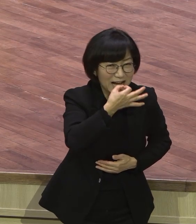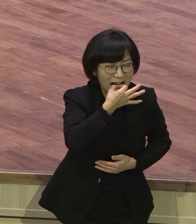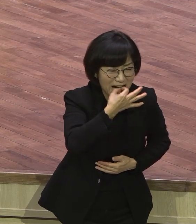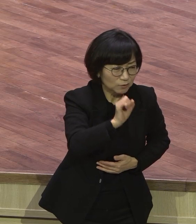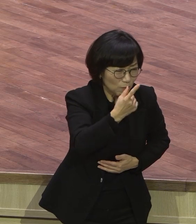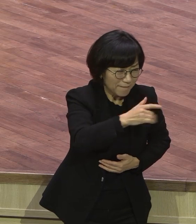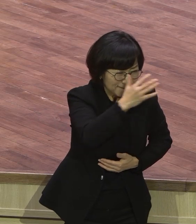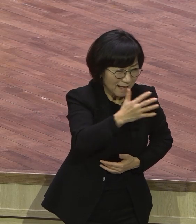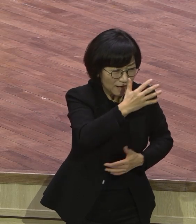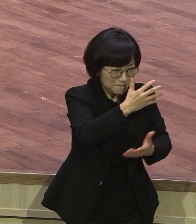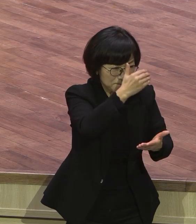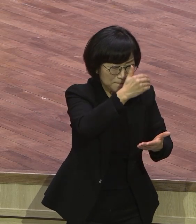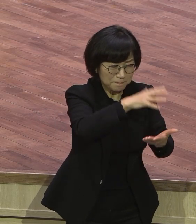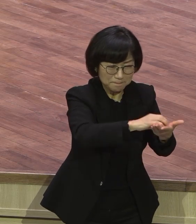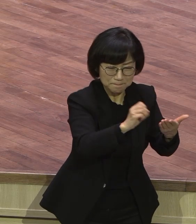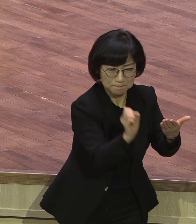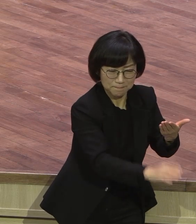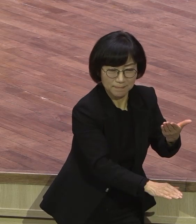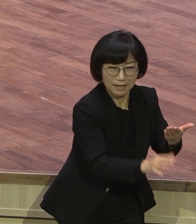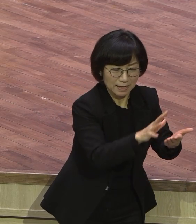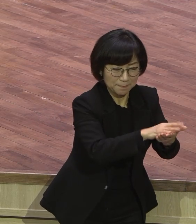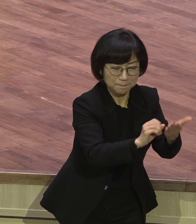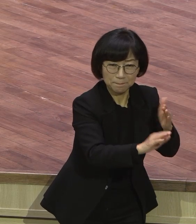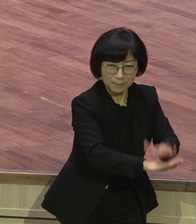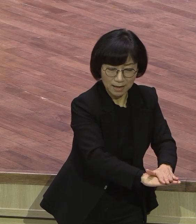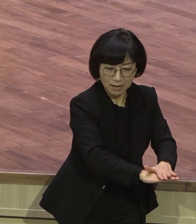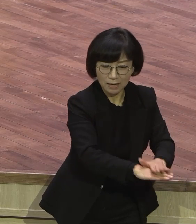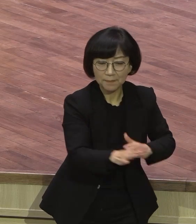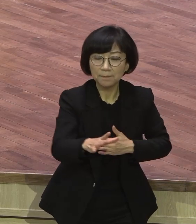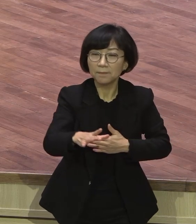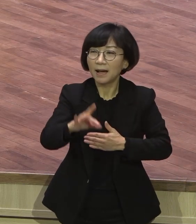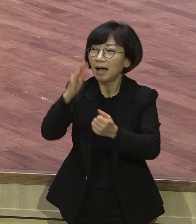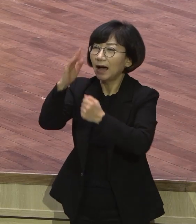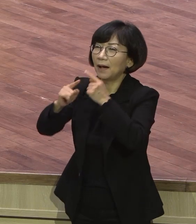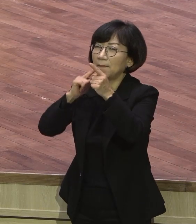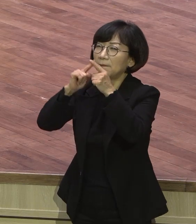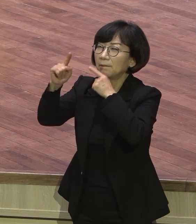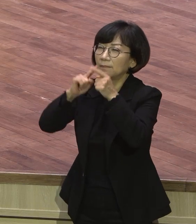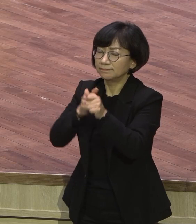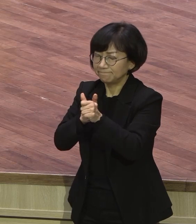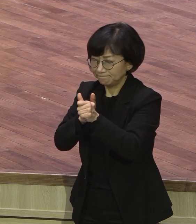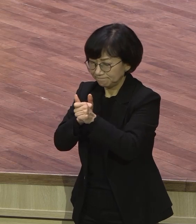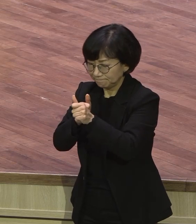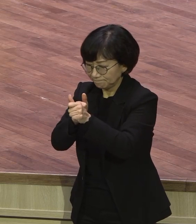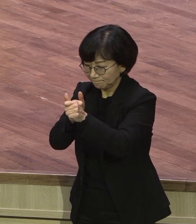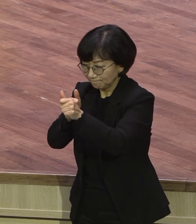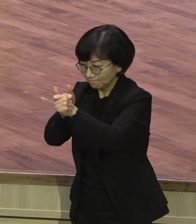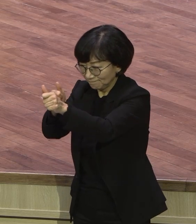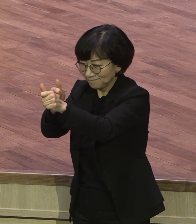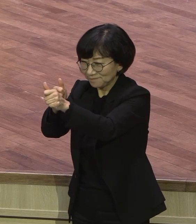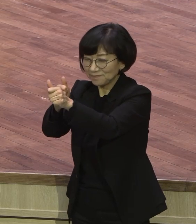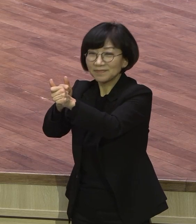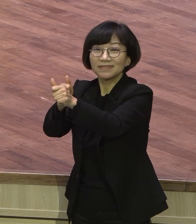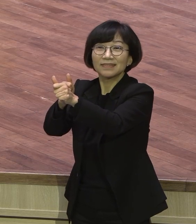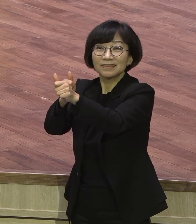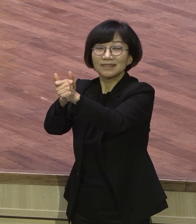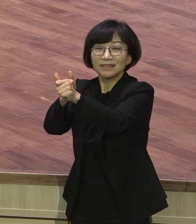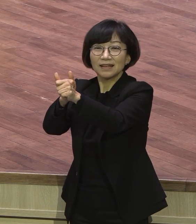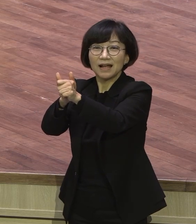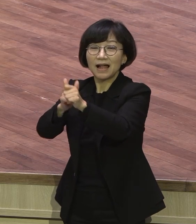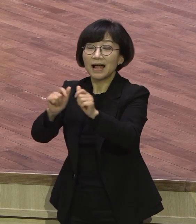내려놓고 말씀이 이끄는 삶을 살 때 그것이 바로